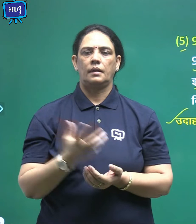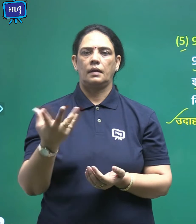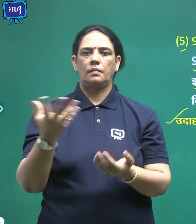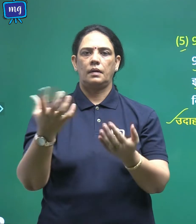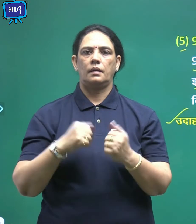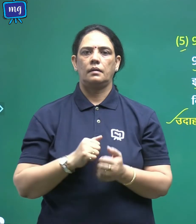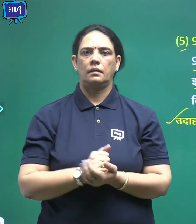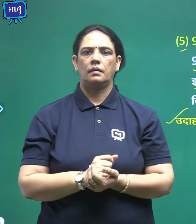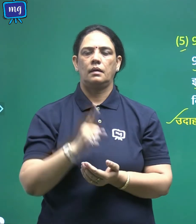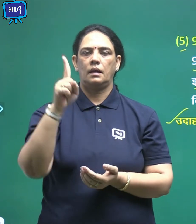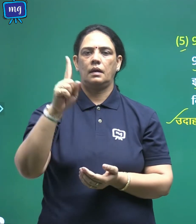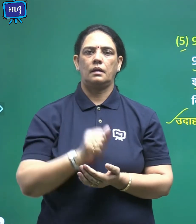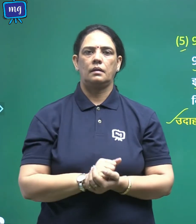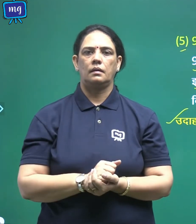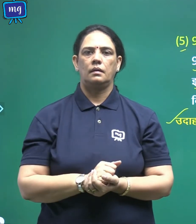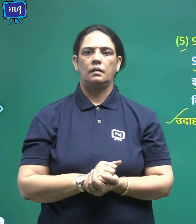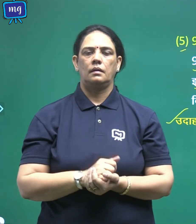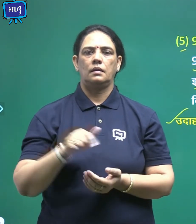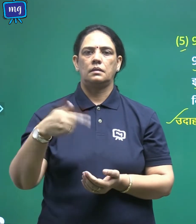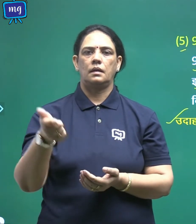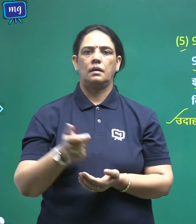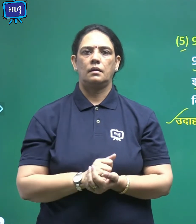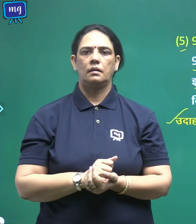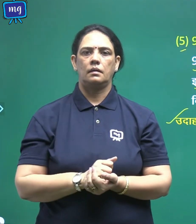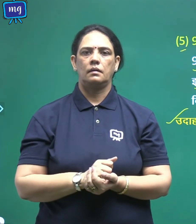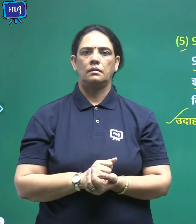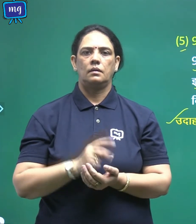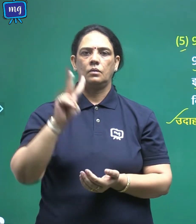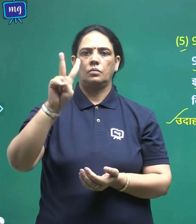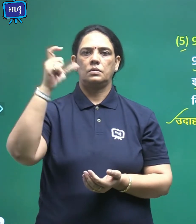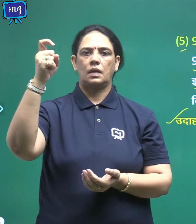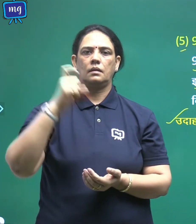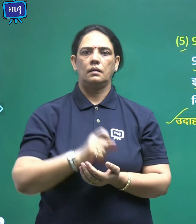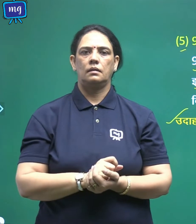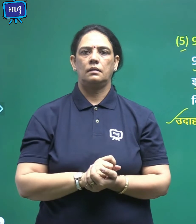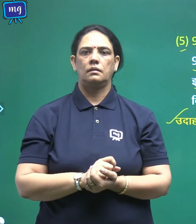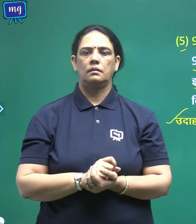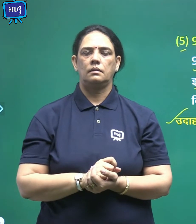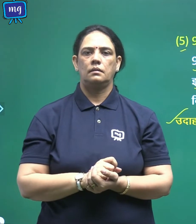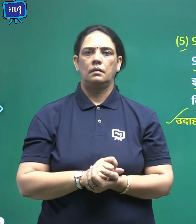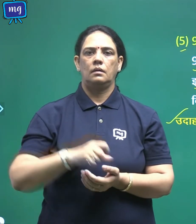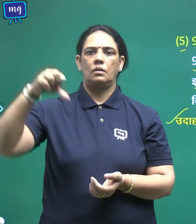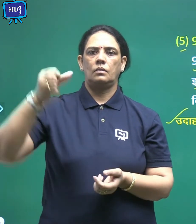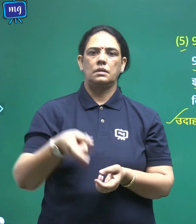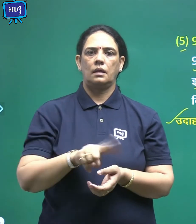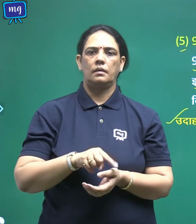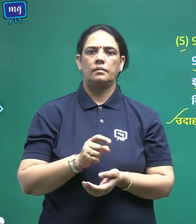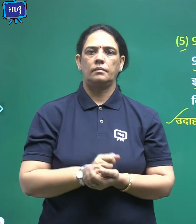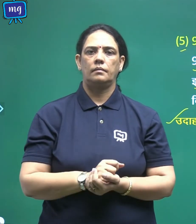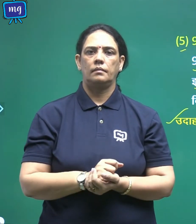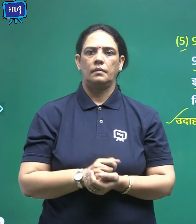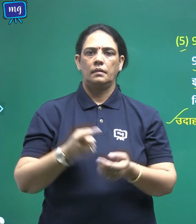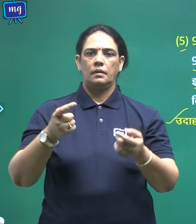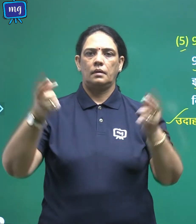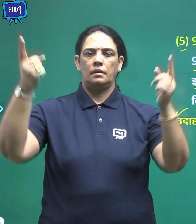मिला 1, अतः 27 9 से